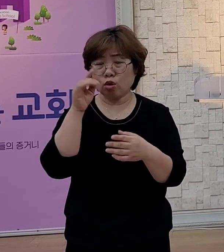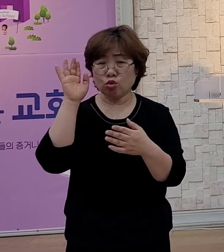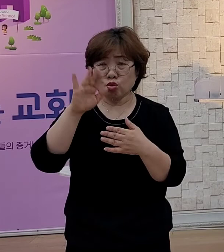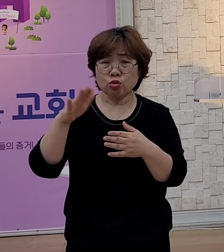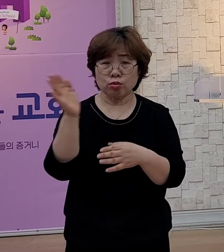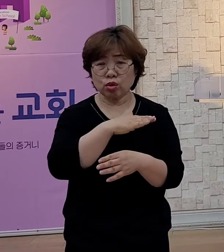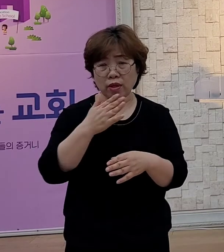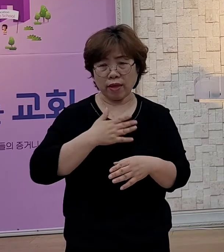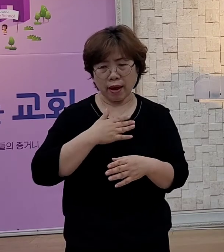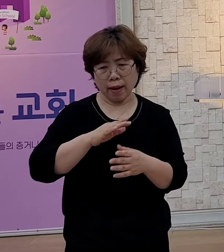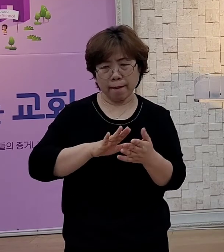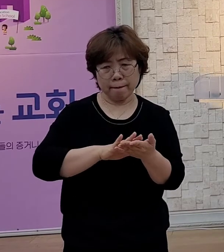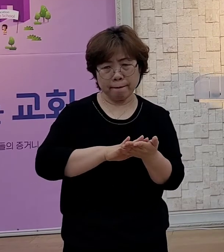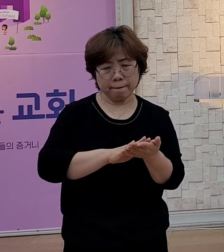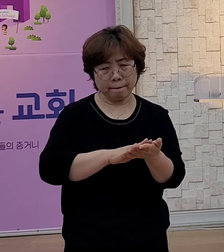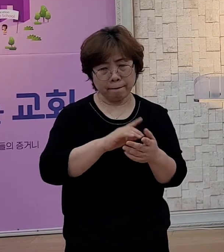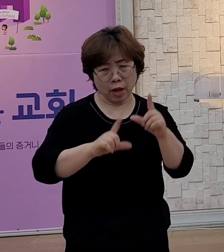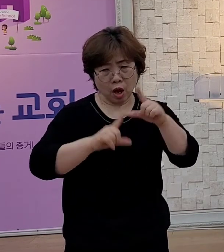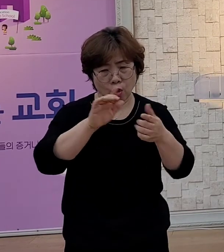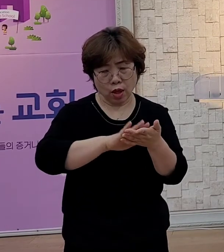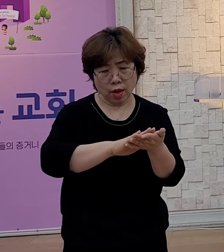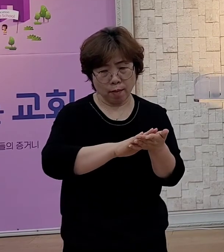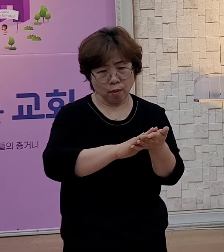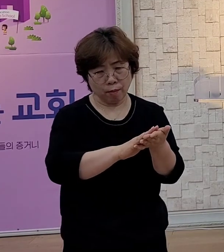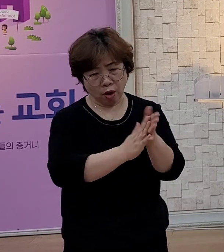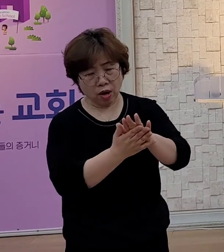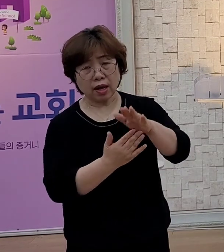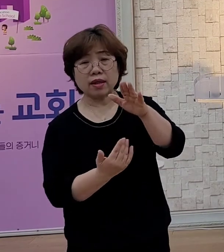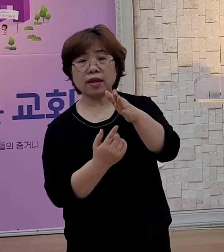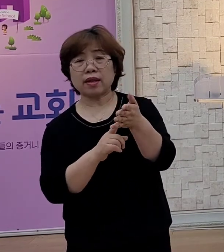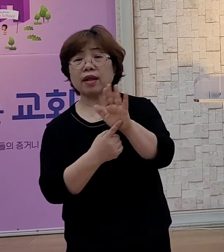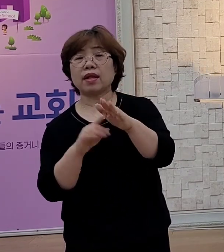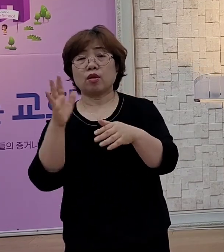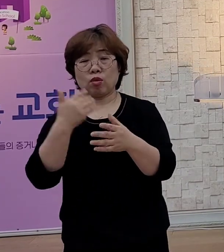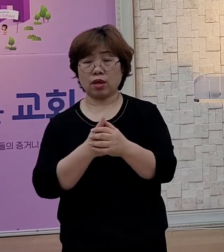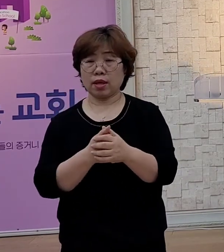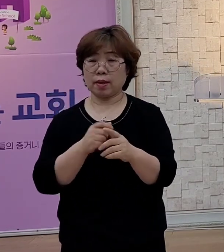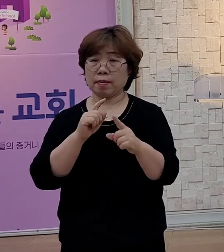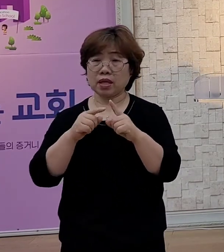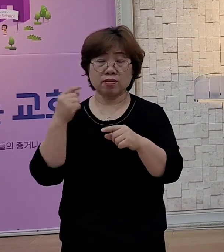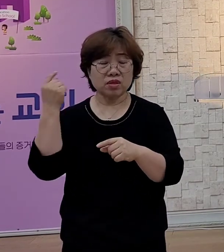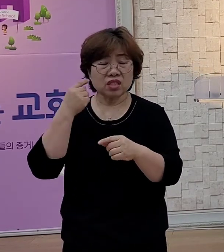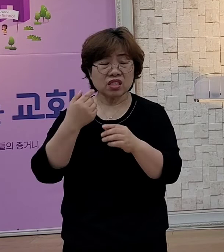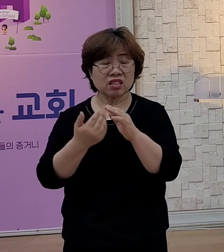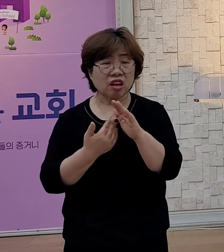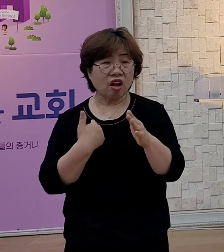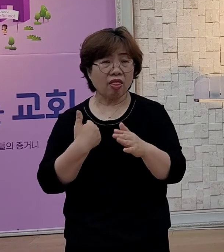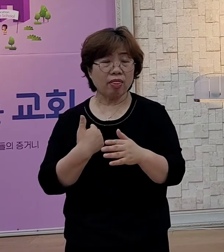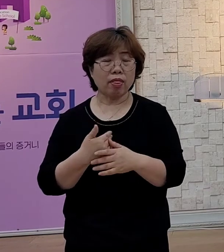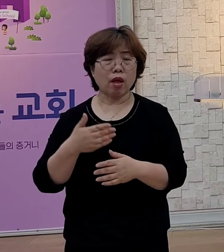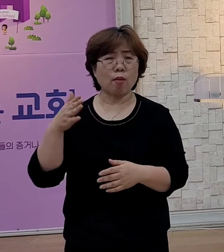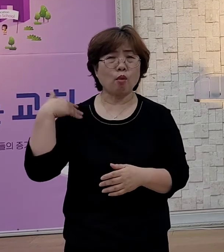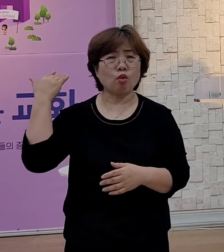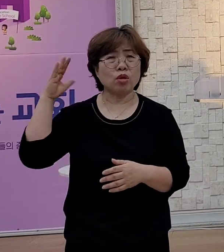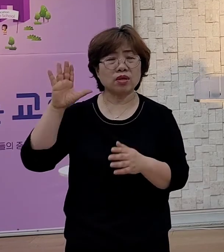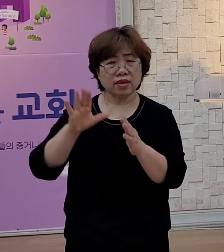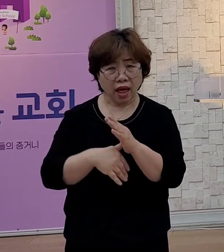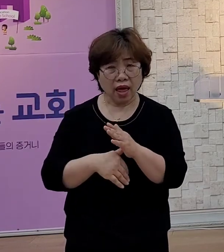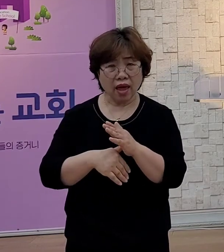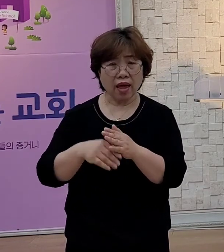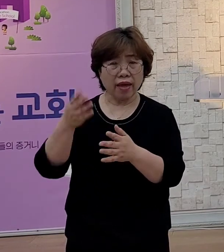사실입니다. 믿습니까? 이 말씀을 받기 전에 모를 때 과거에는